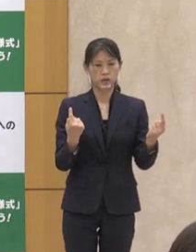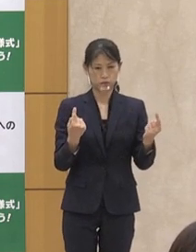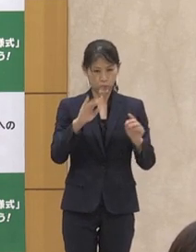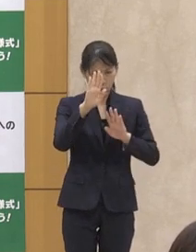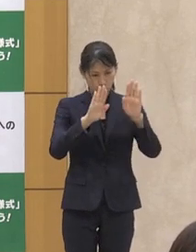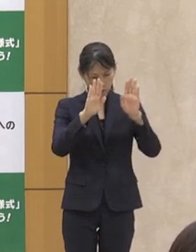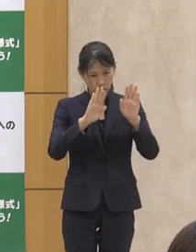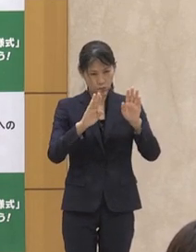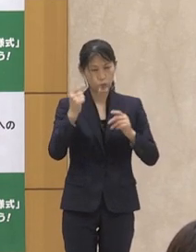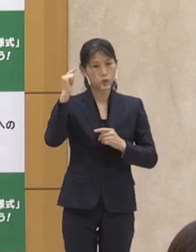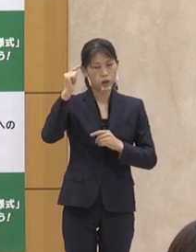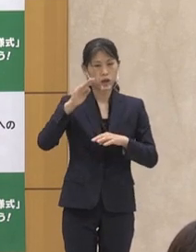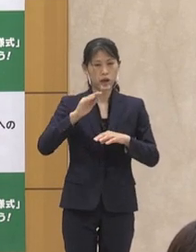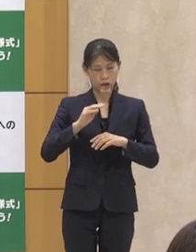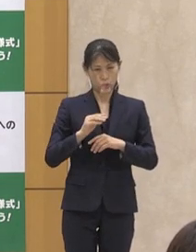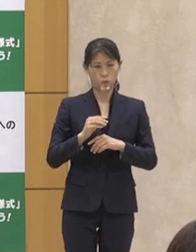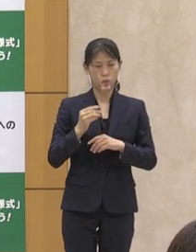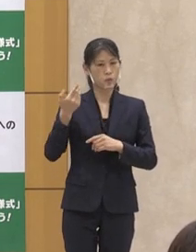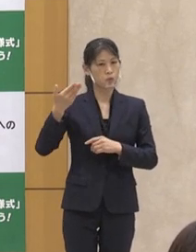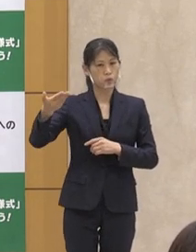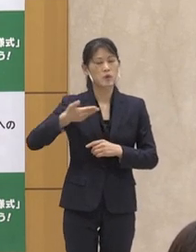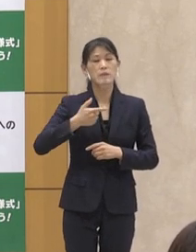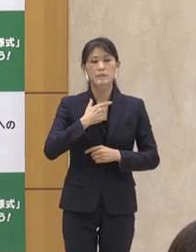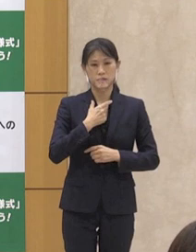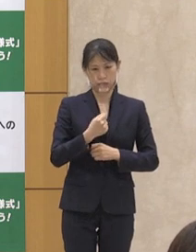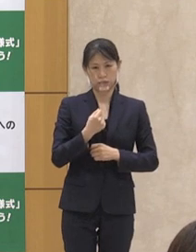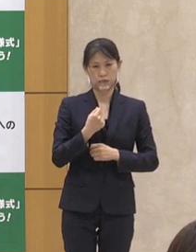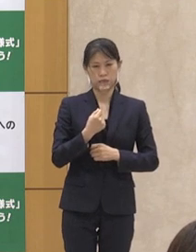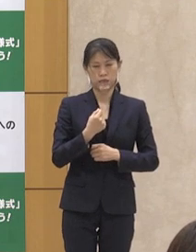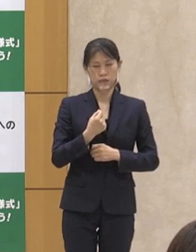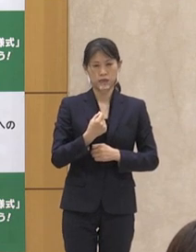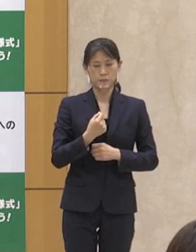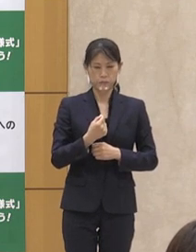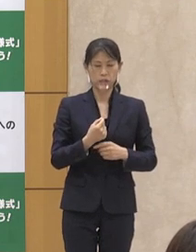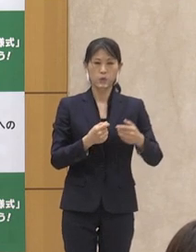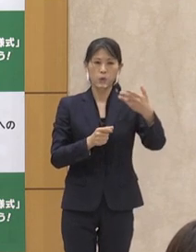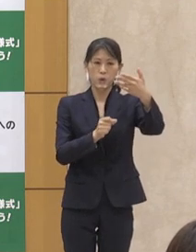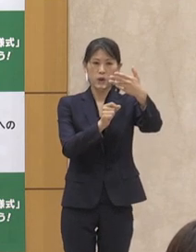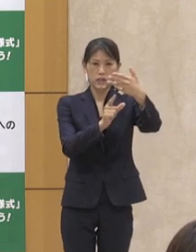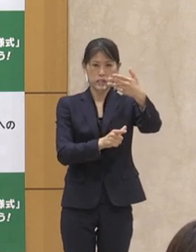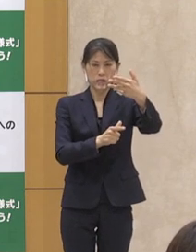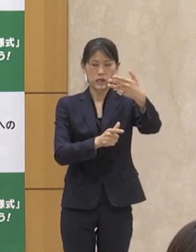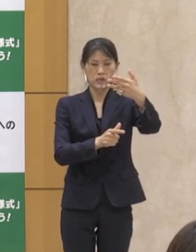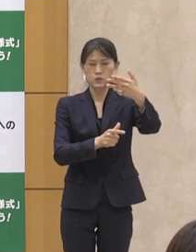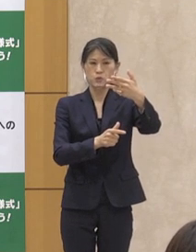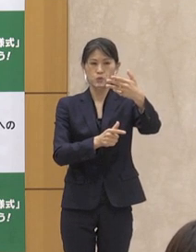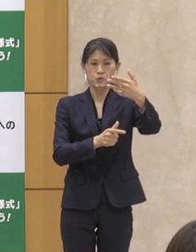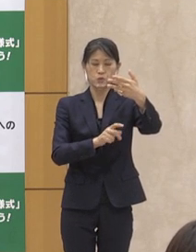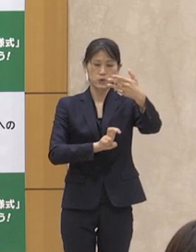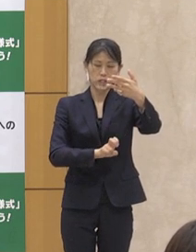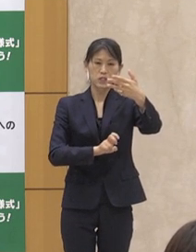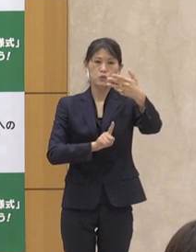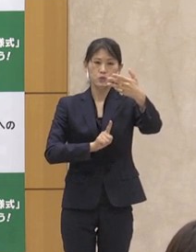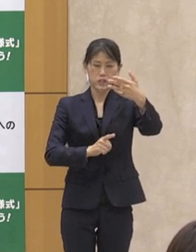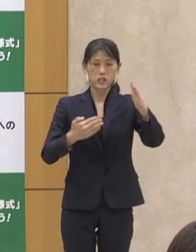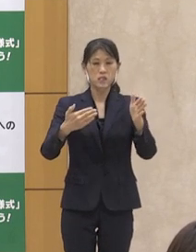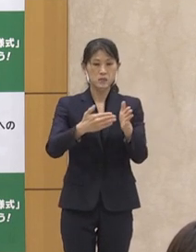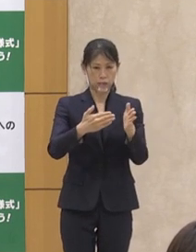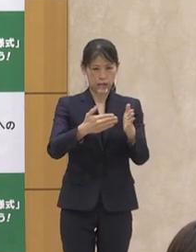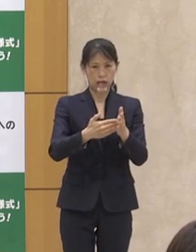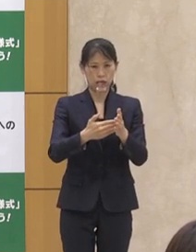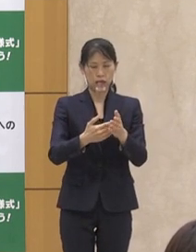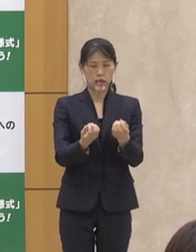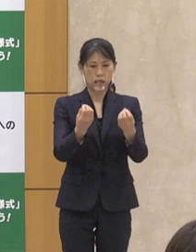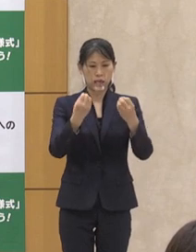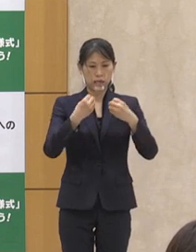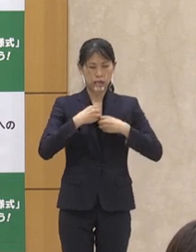です。また県が独自に定めている感染警戒期は8月今月の21日までとなっていますが、それ以降の警戒